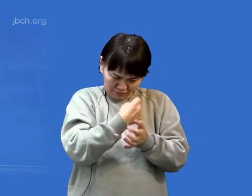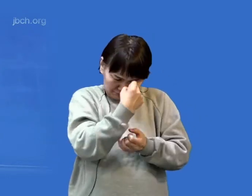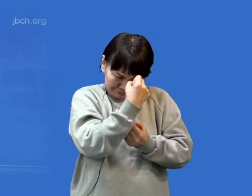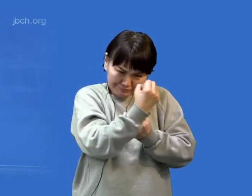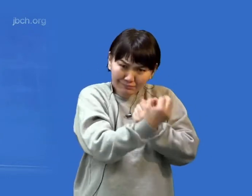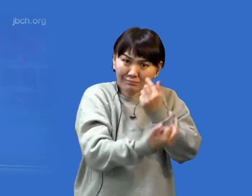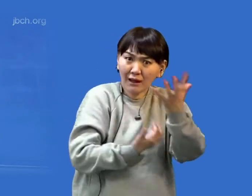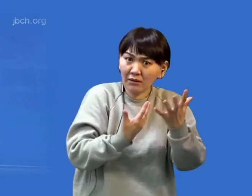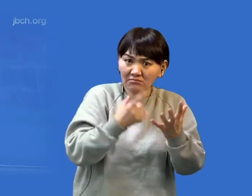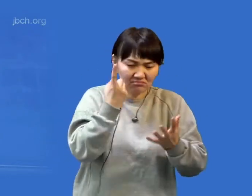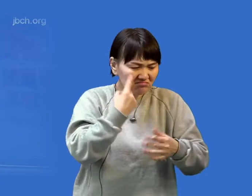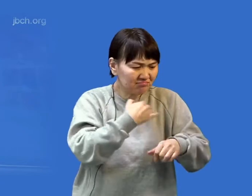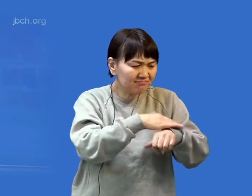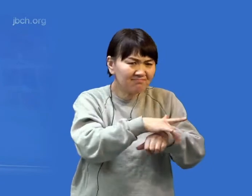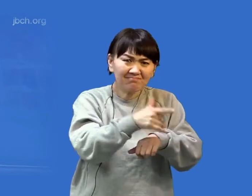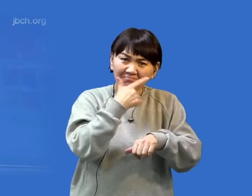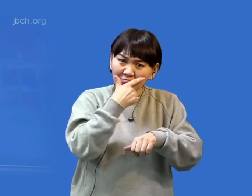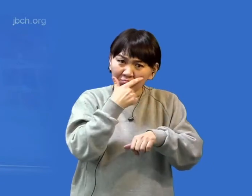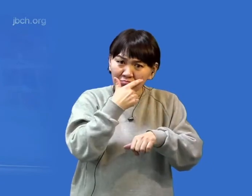зүйл байгаа бол эвлэрэх хэрэгтэй.